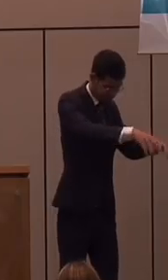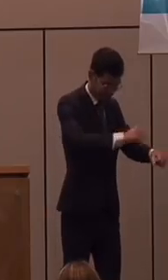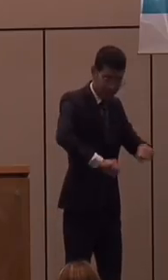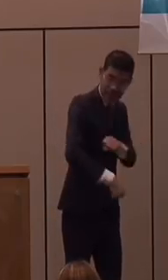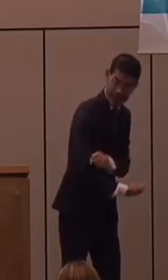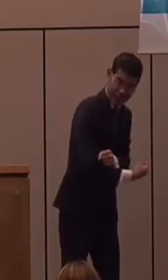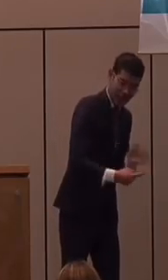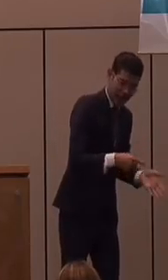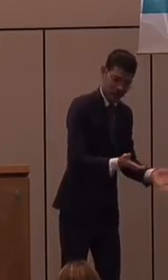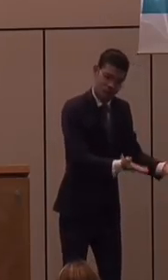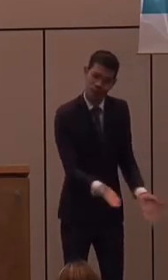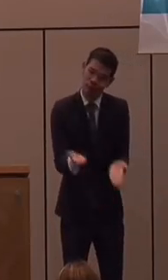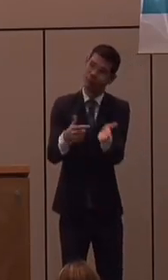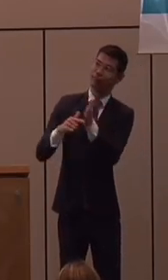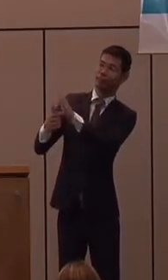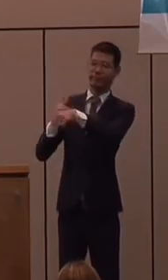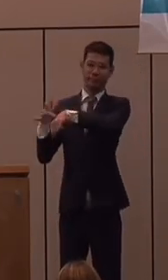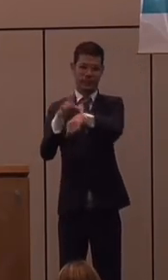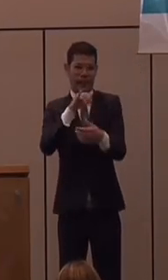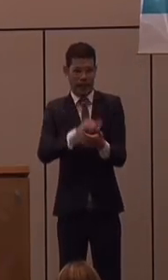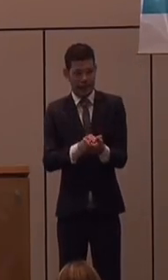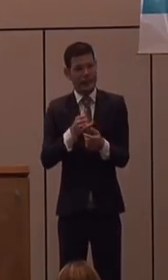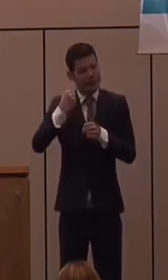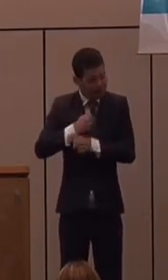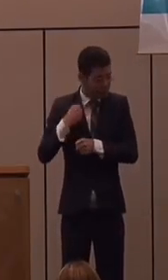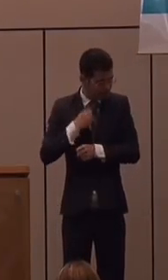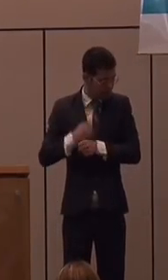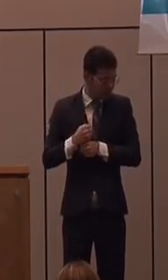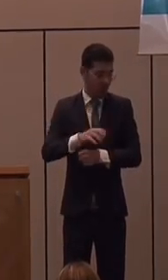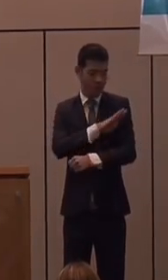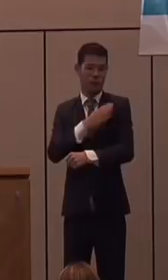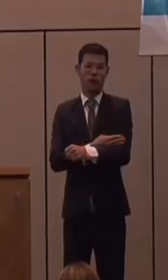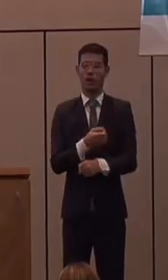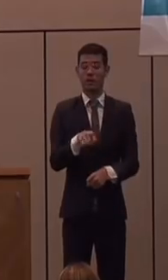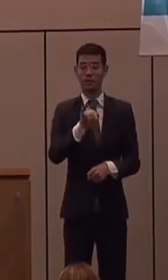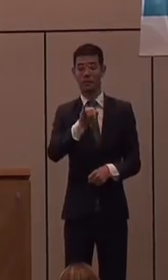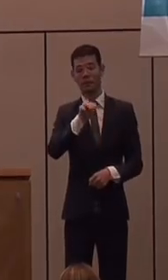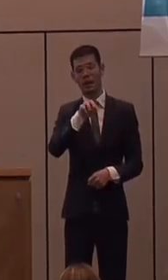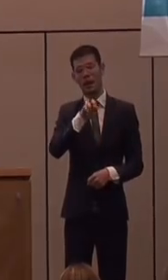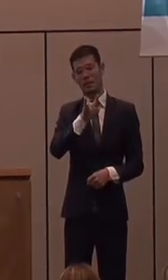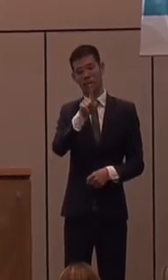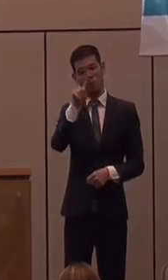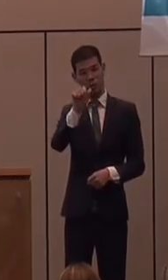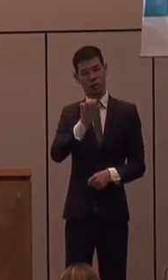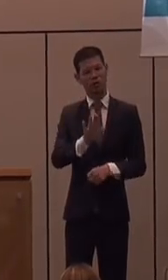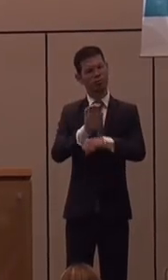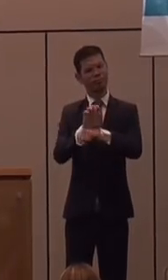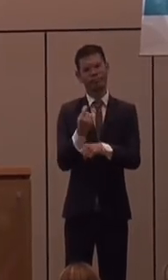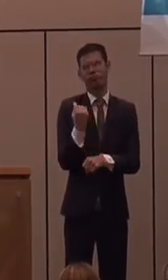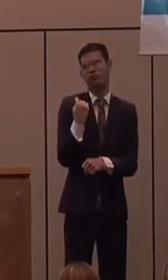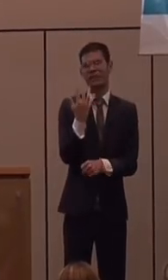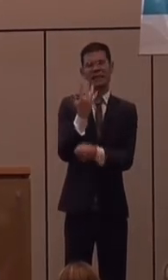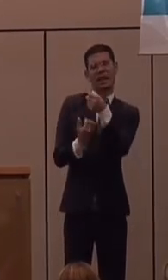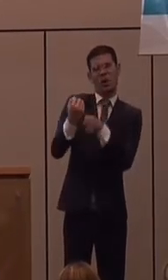trabajamos muy fuerte en innovación impulsa es una entidad creada hace cinco años por este gobierno que tiene ese